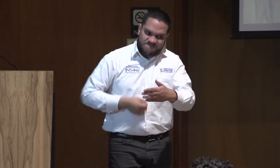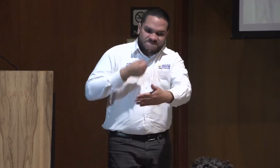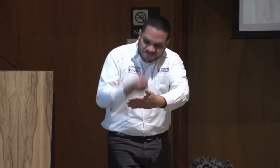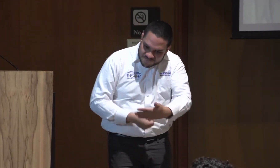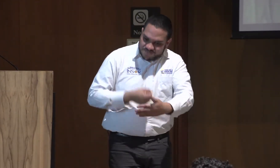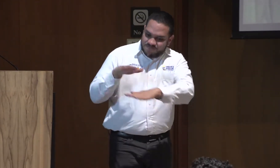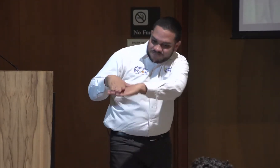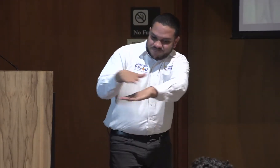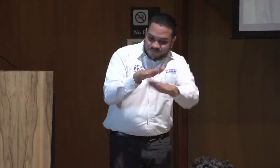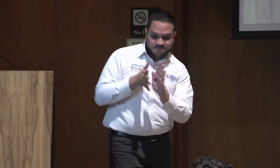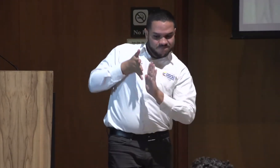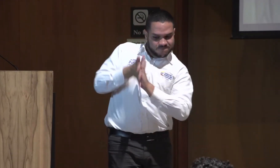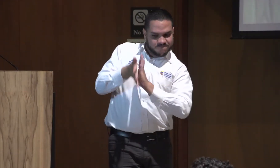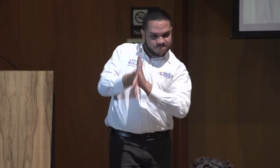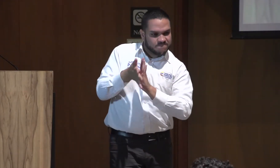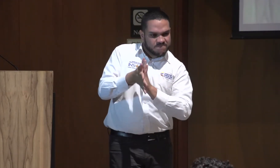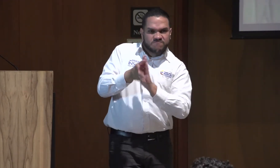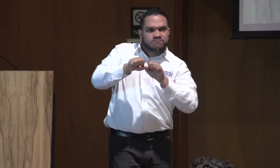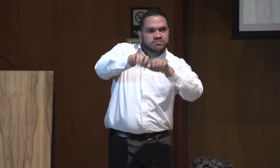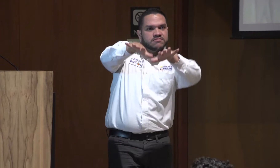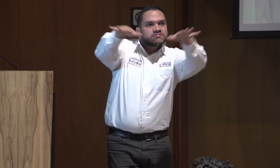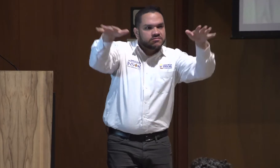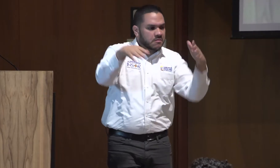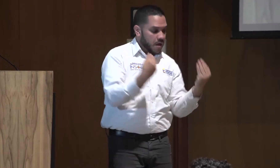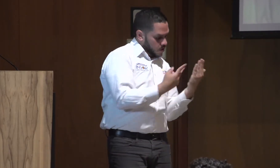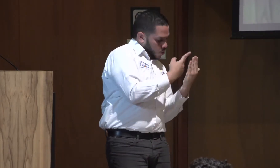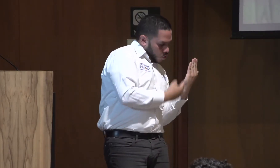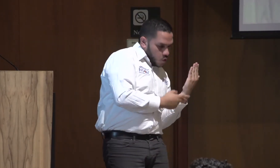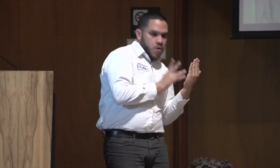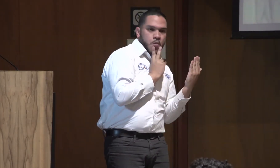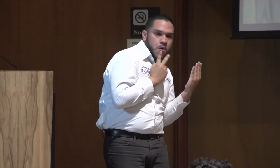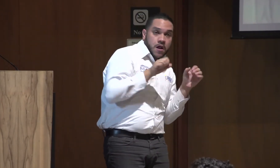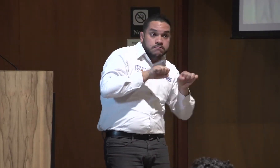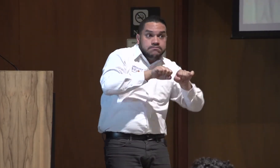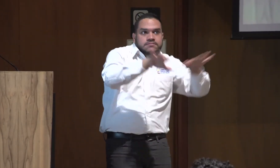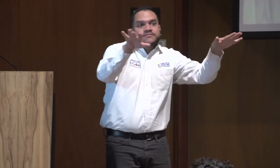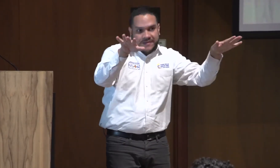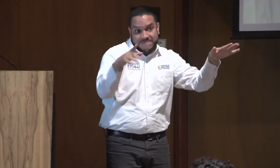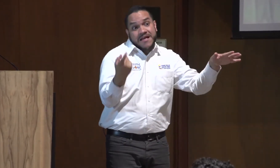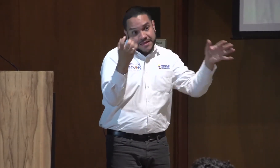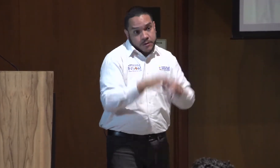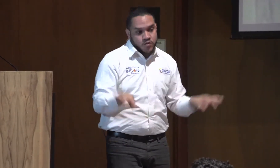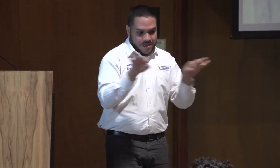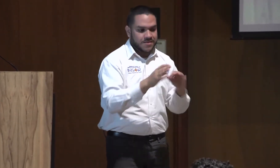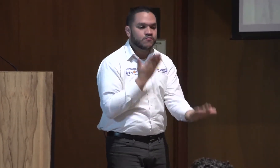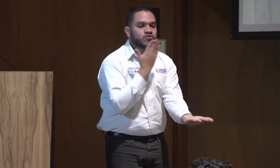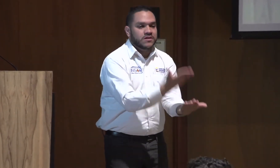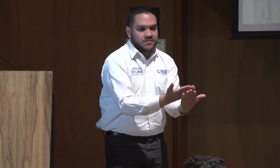más información para que este glosario realmente surta efecto. Muchas gracias.